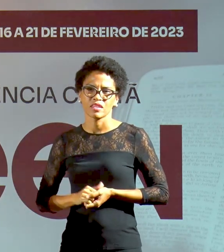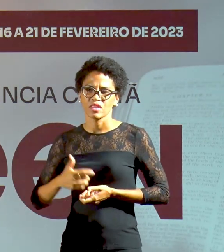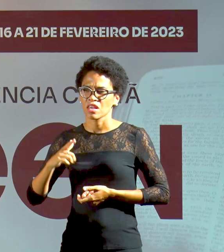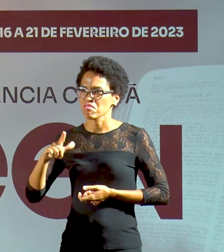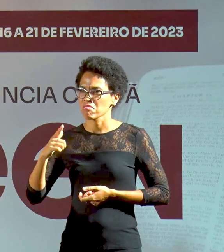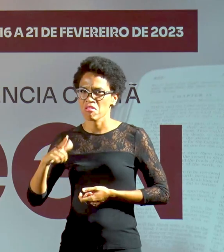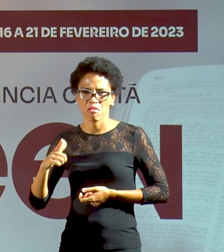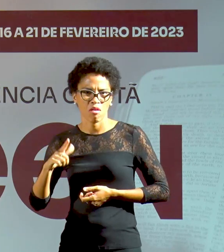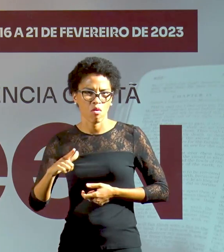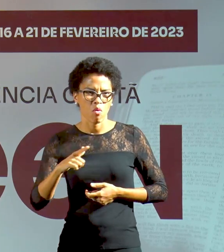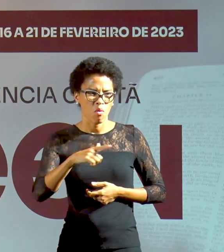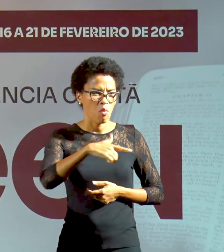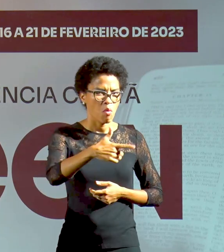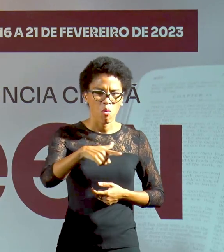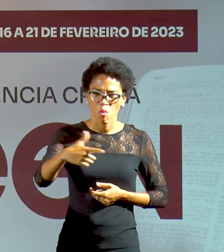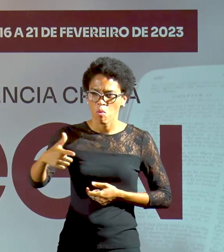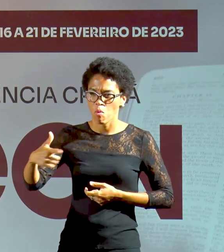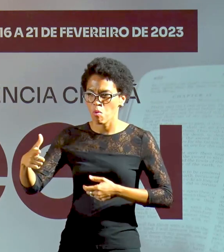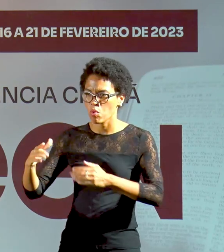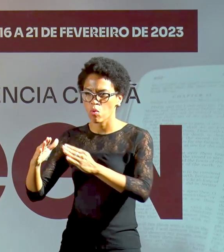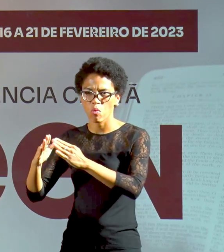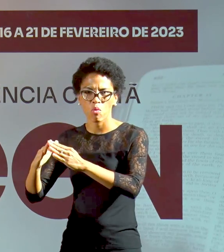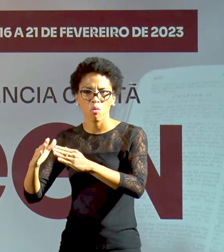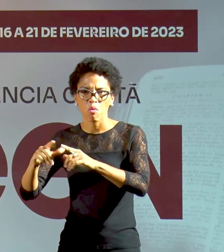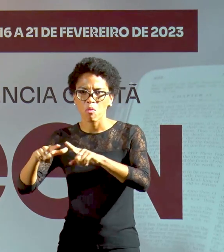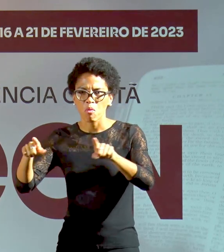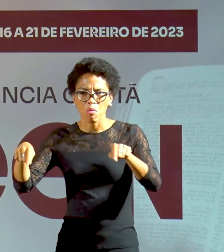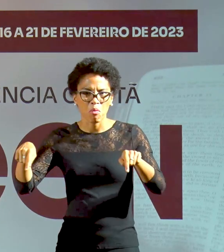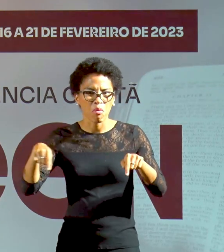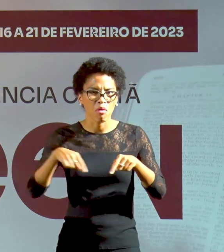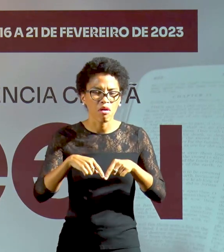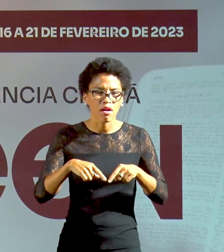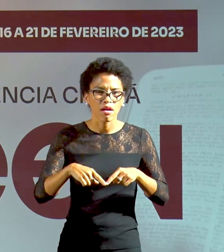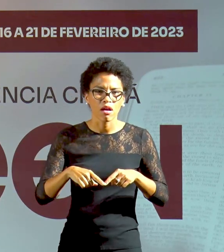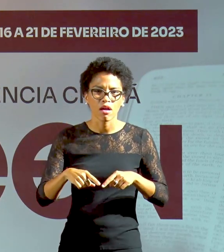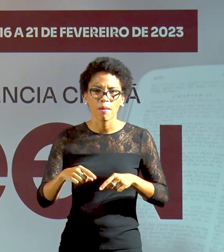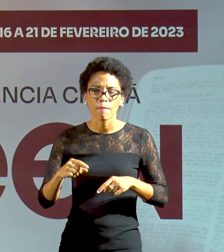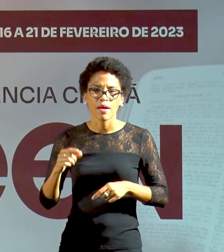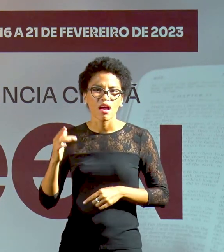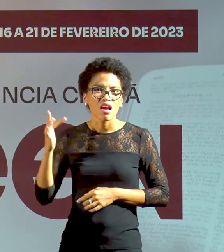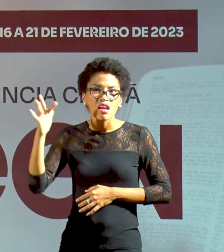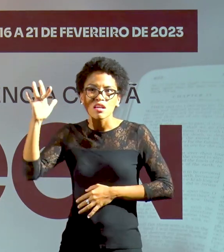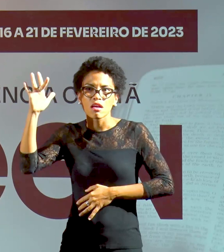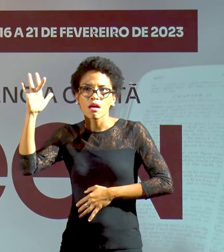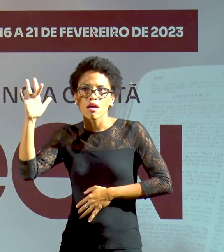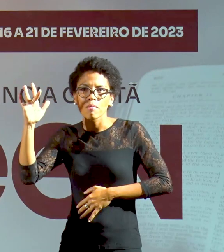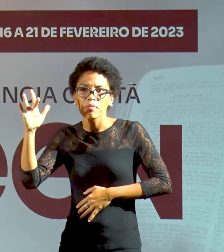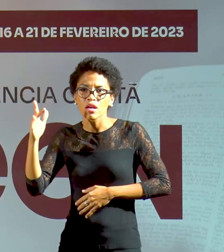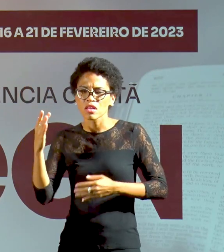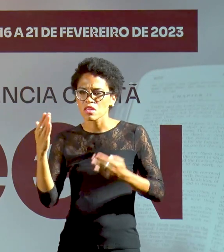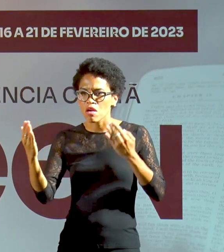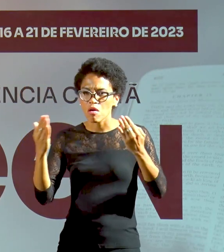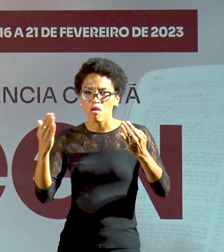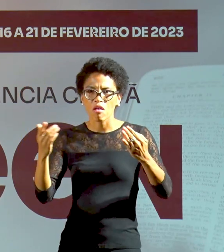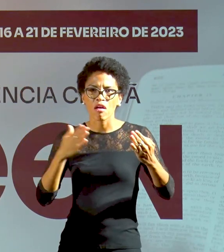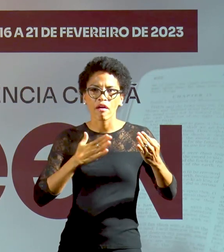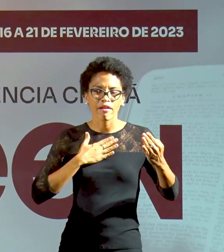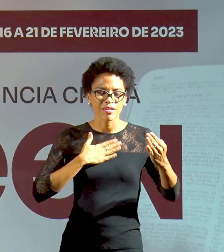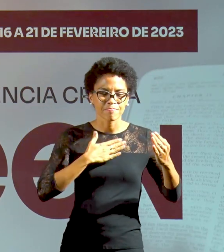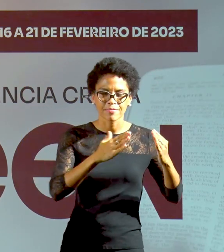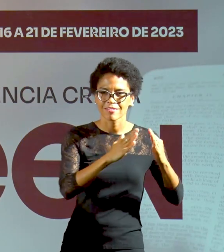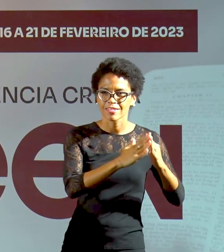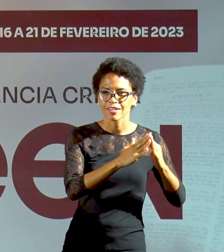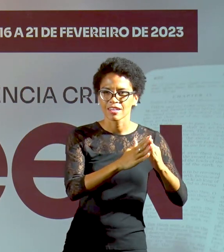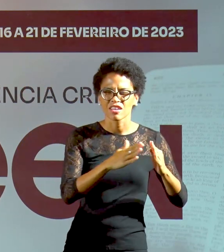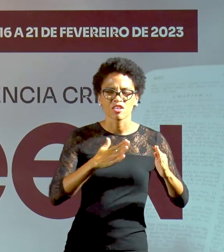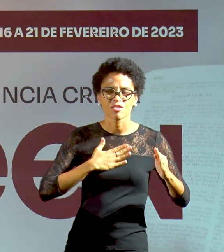não há um lugar mais especial que a minha casa eu amo estar na minha casa eu